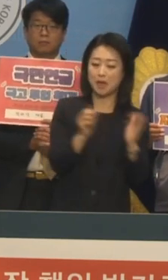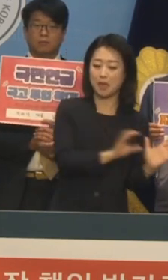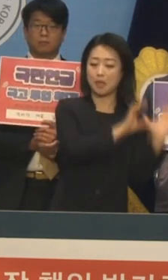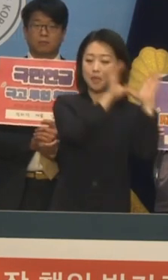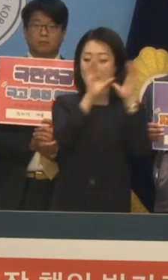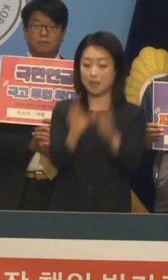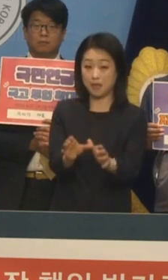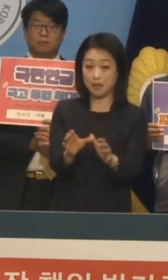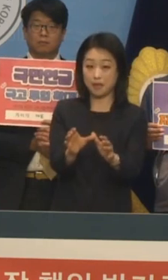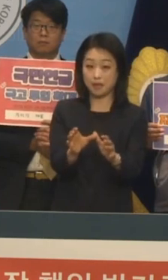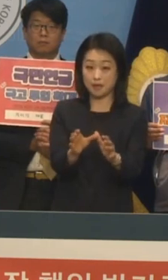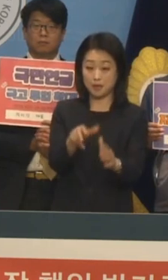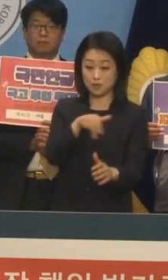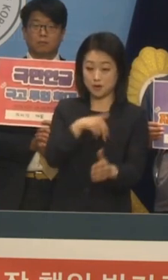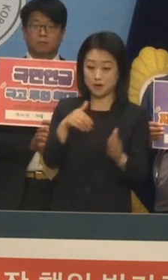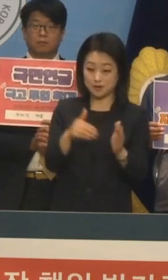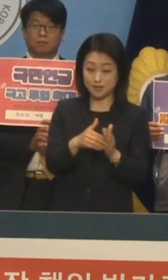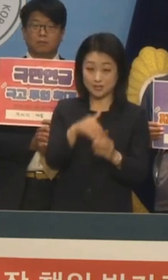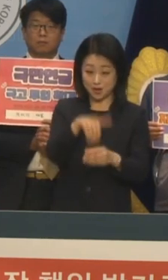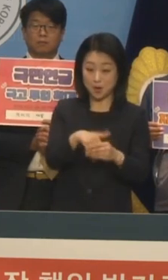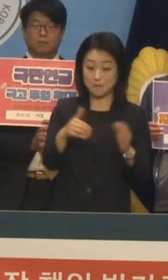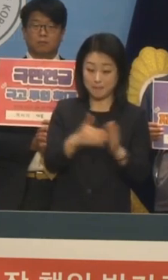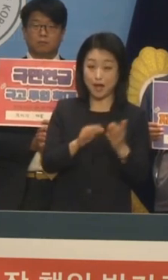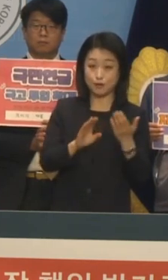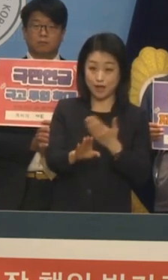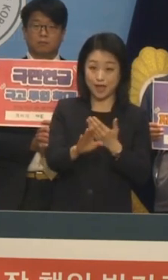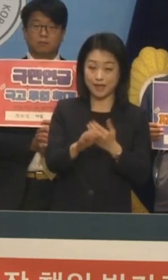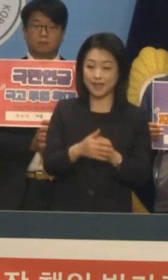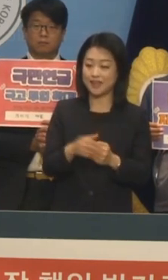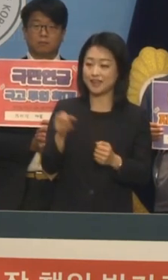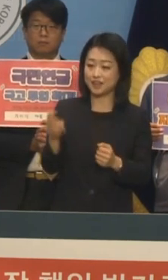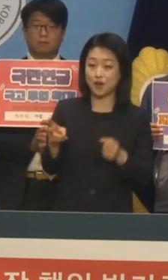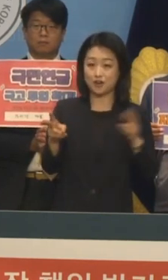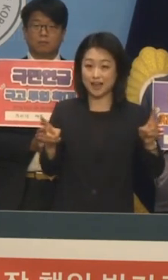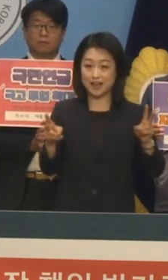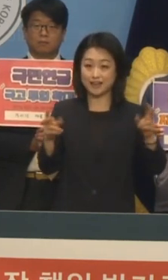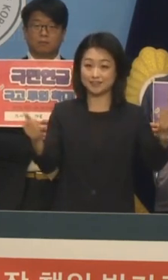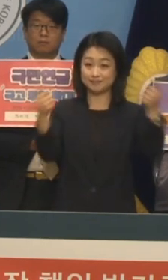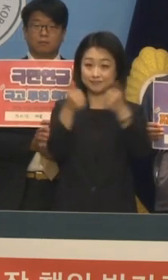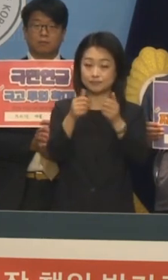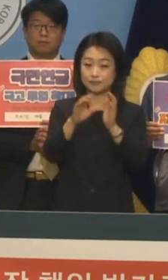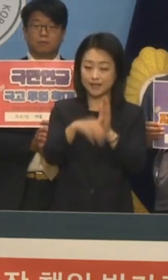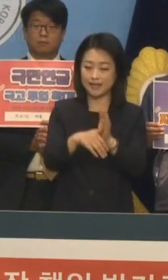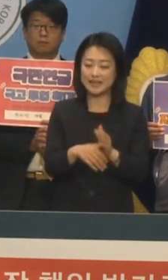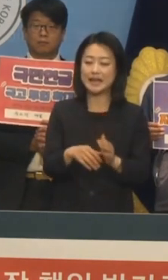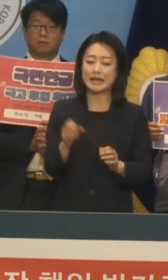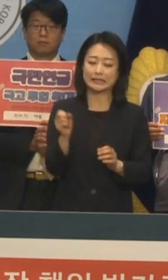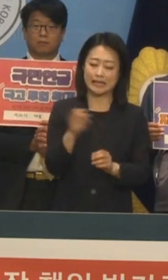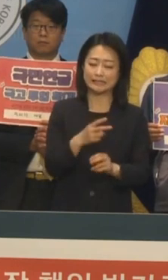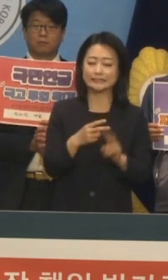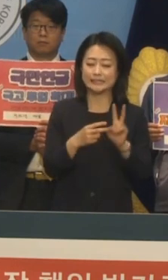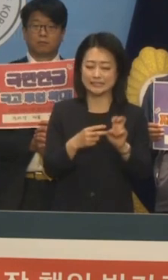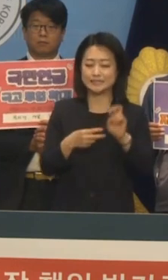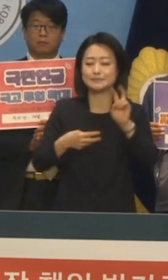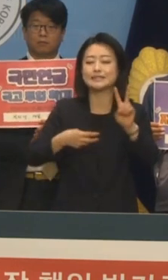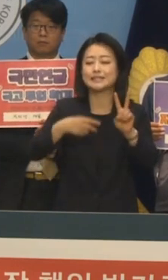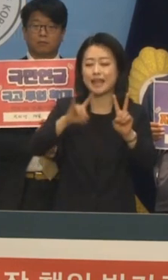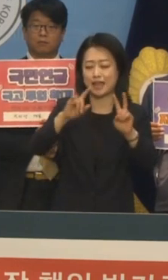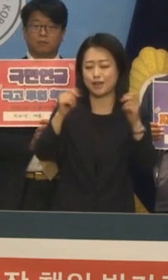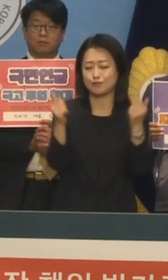넘기더니 총선 후 여야 영수회담에서는 다시 연금개혁을 22대 국회로 넘기자고